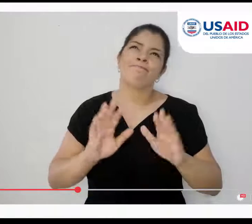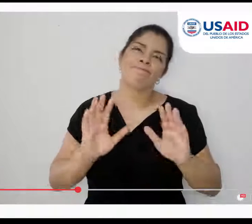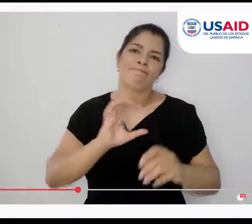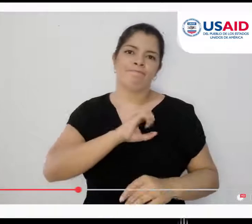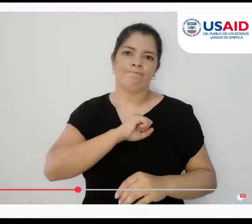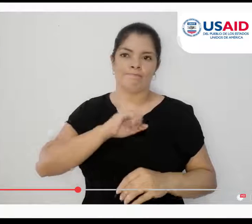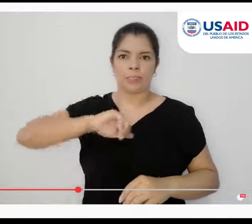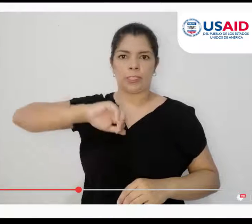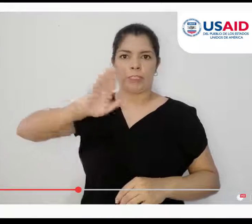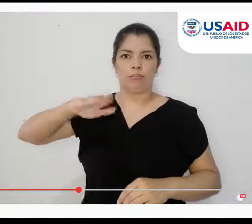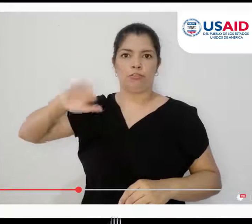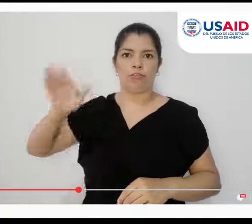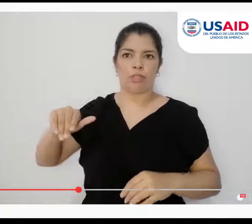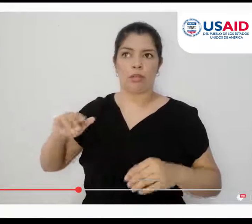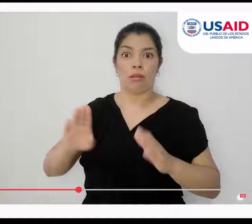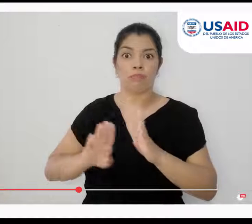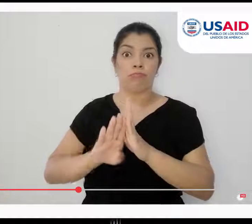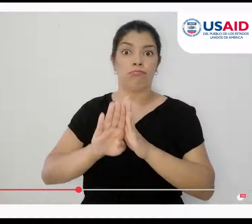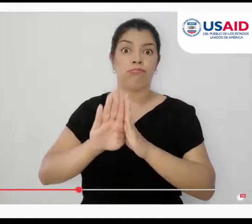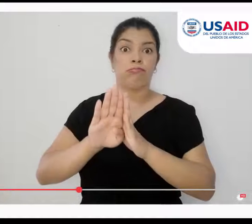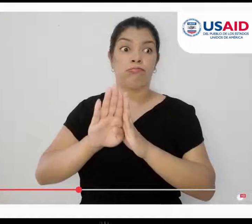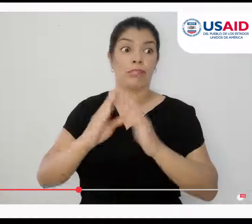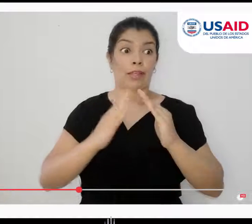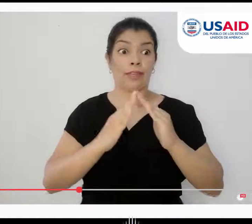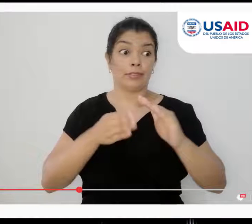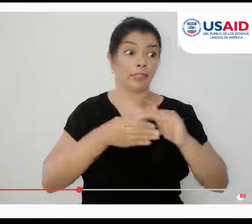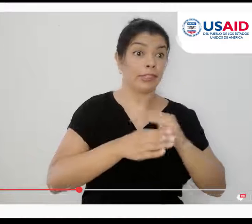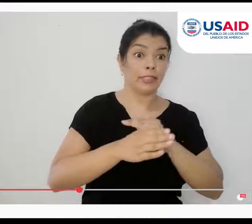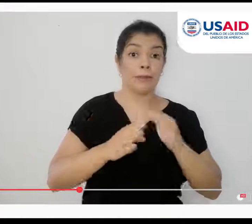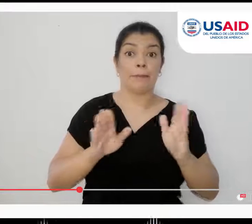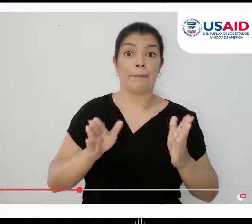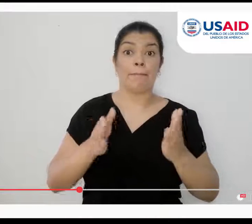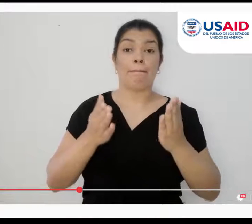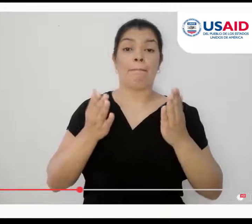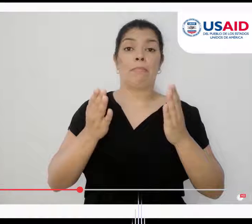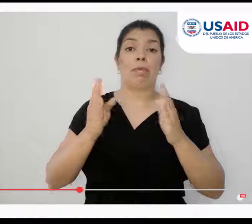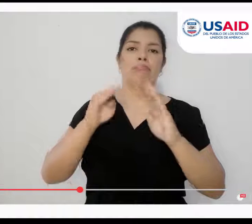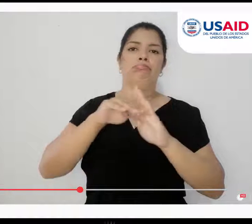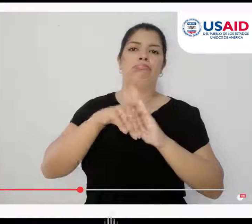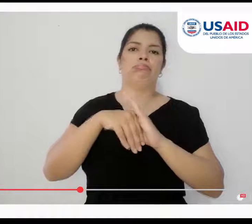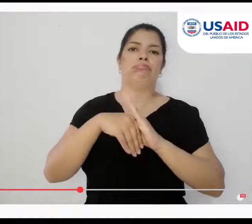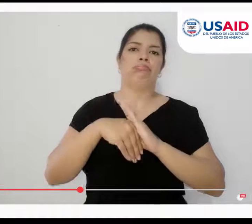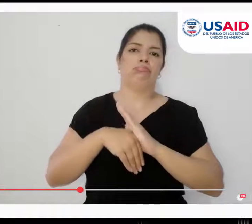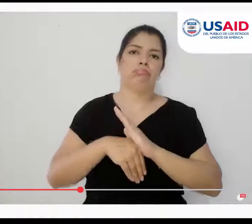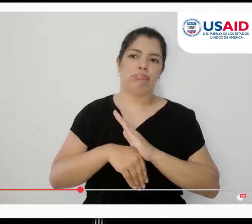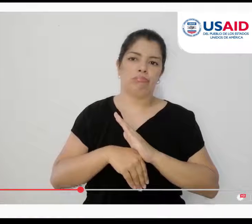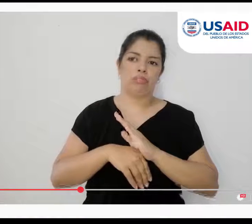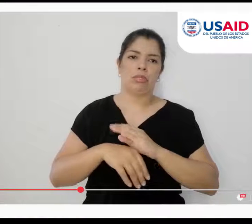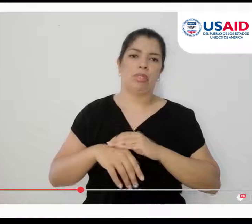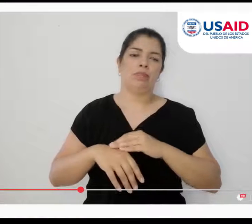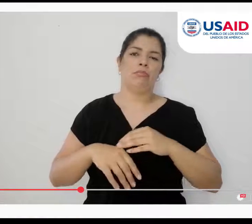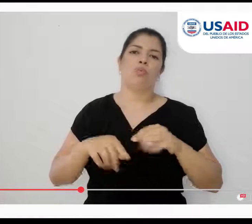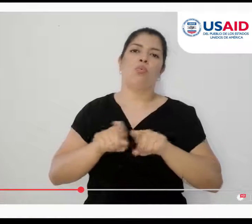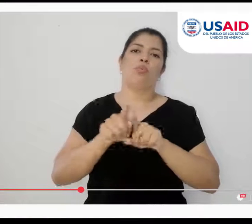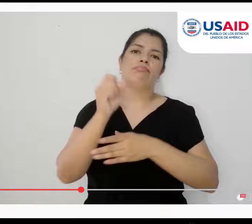reversó en ese avance que se tenía de la construcción de vivienda accesible y de la priorización de